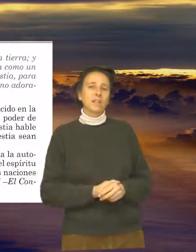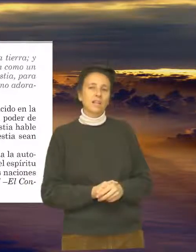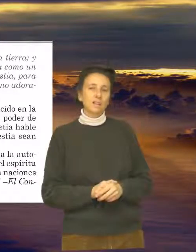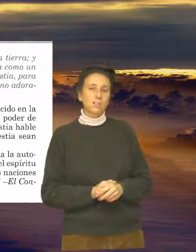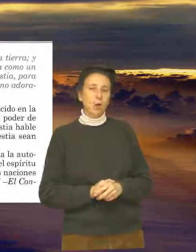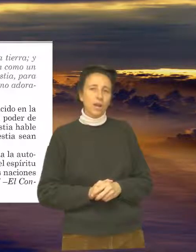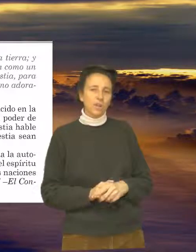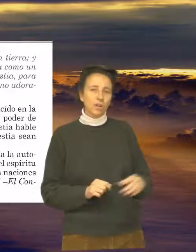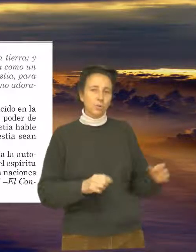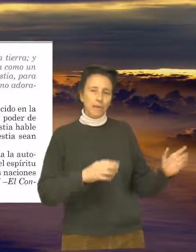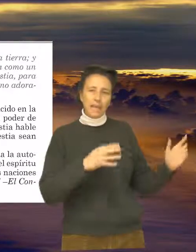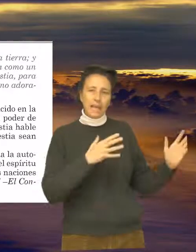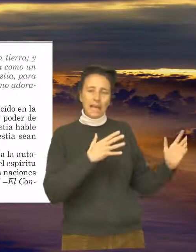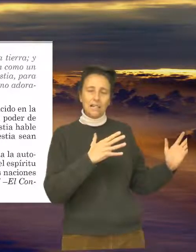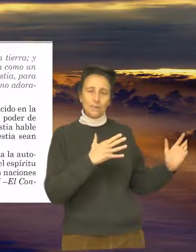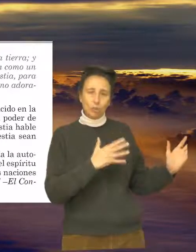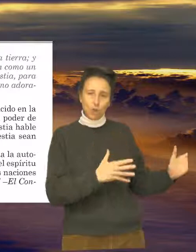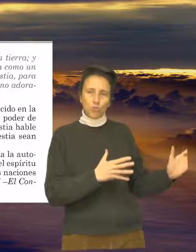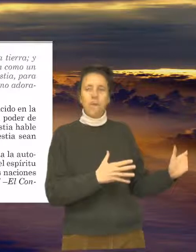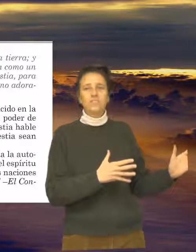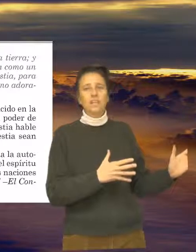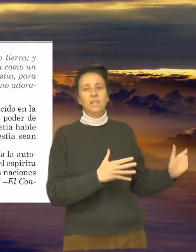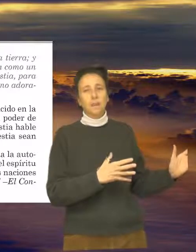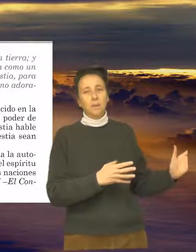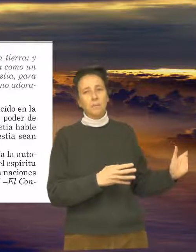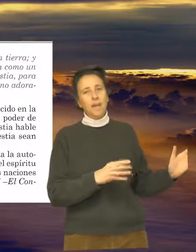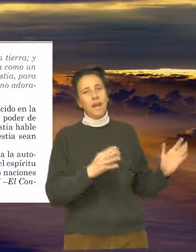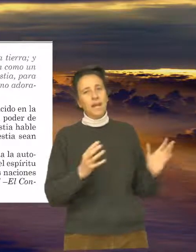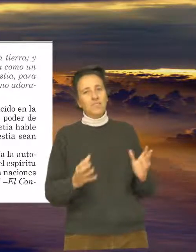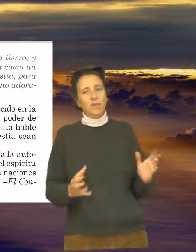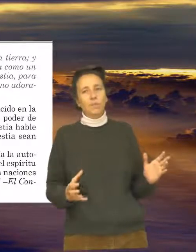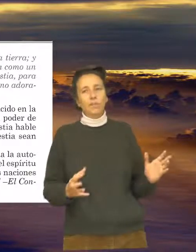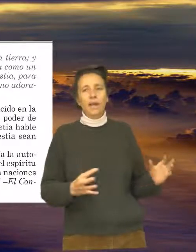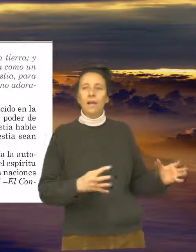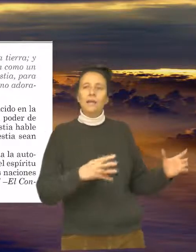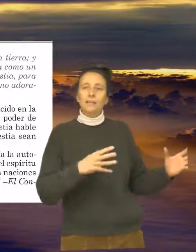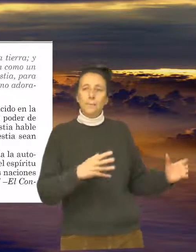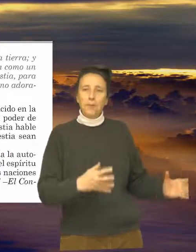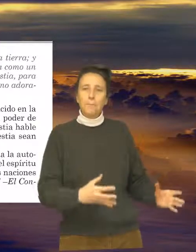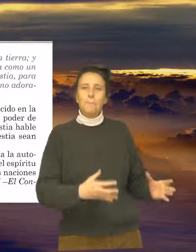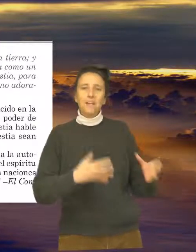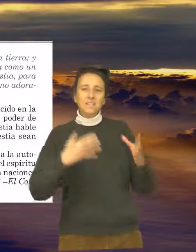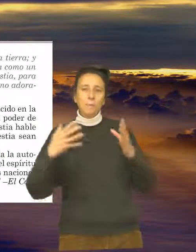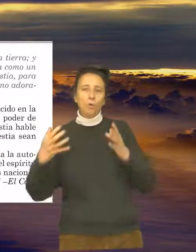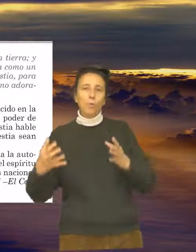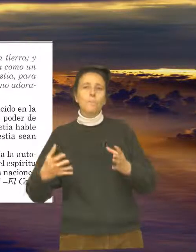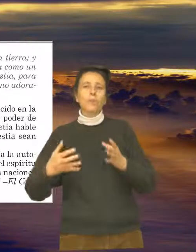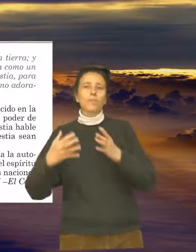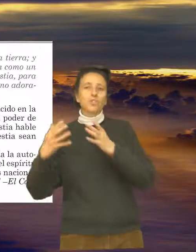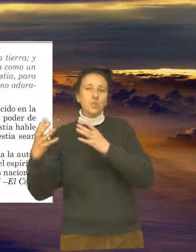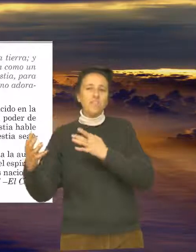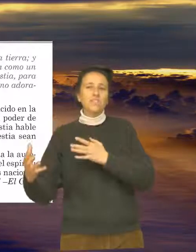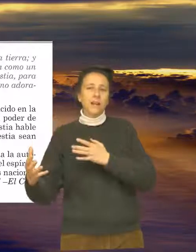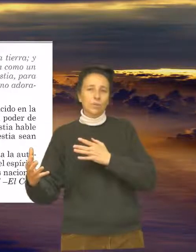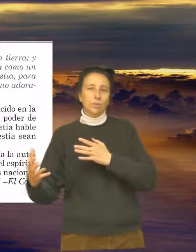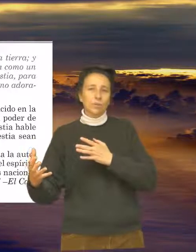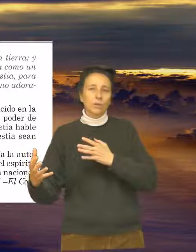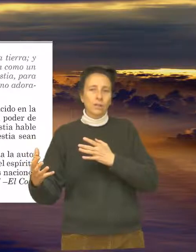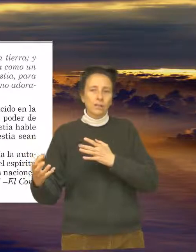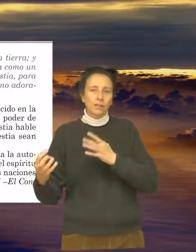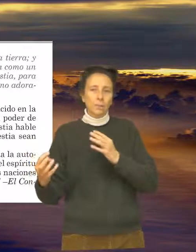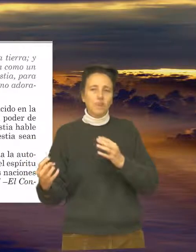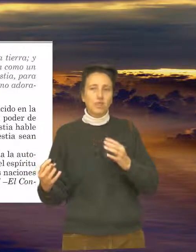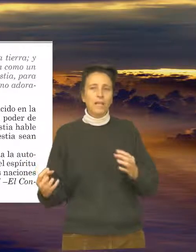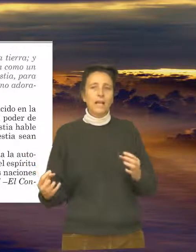ese protestantismo caído. Recuerden que las dos bestias, la primera y la segunda, también pasan por un proceso de